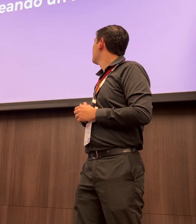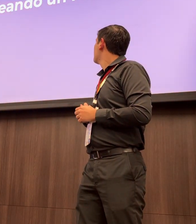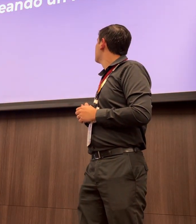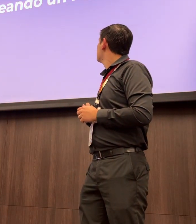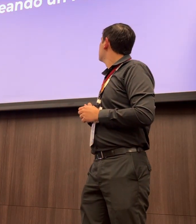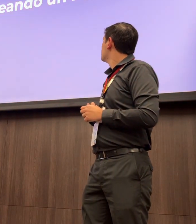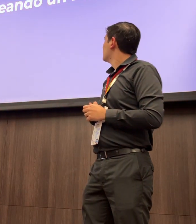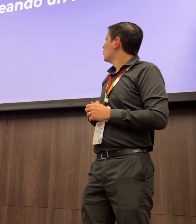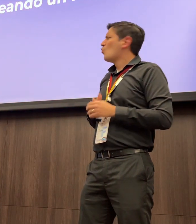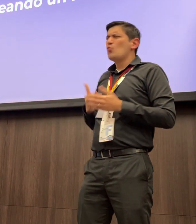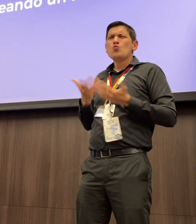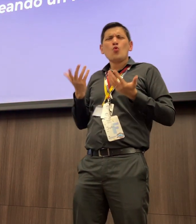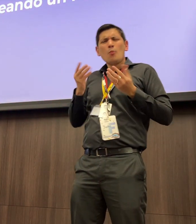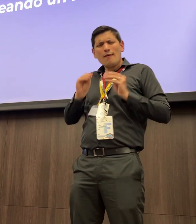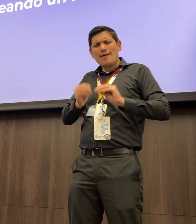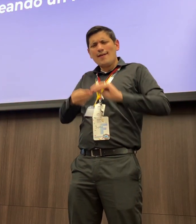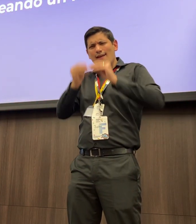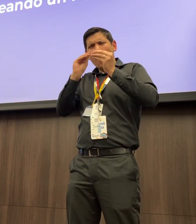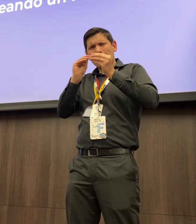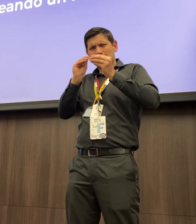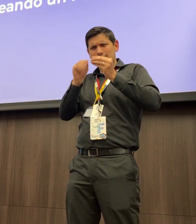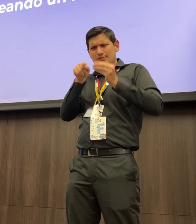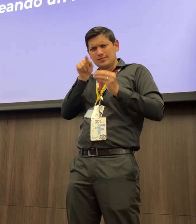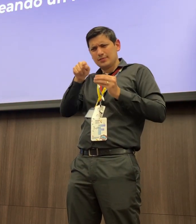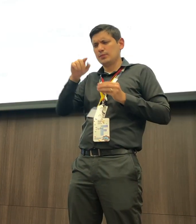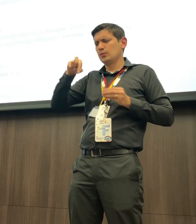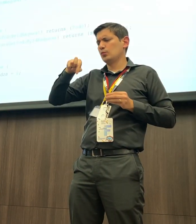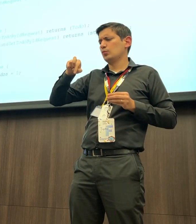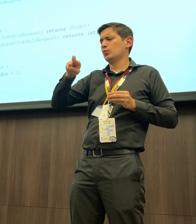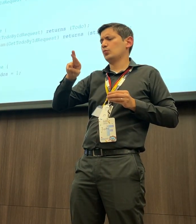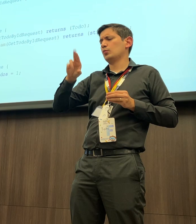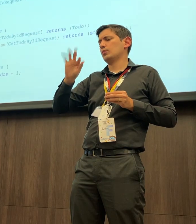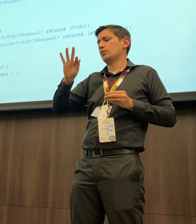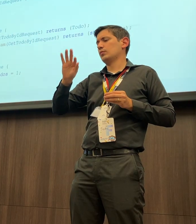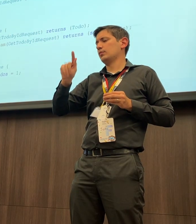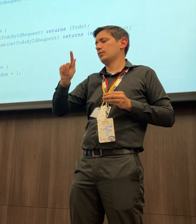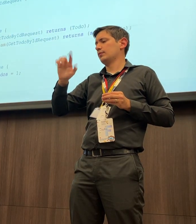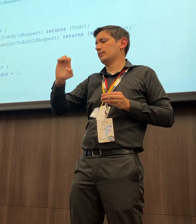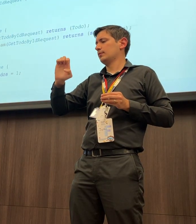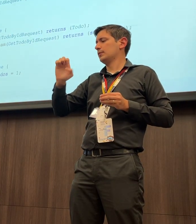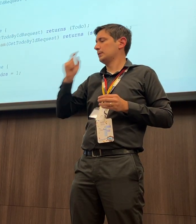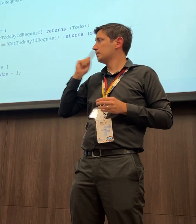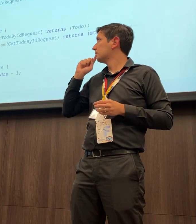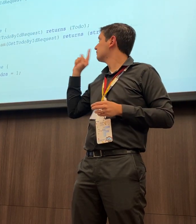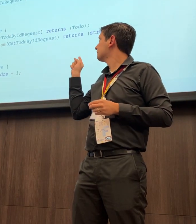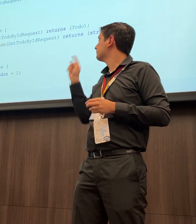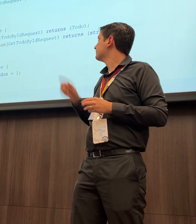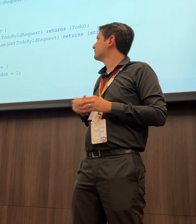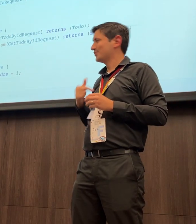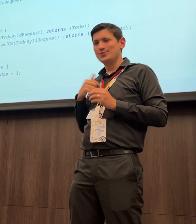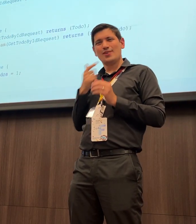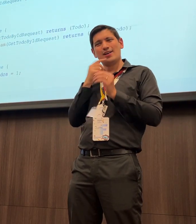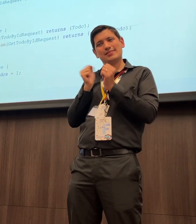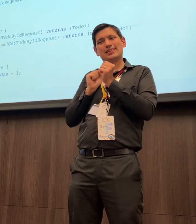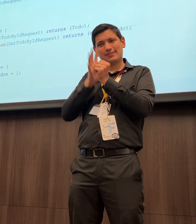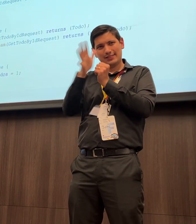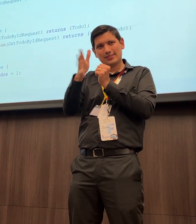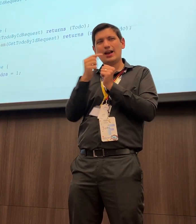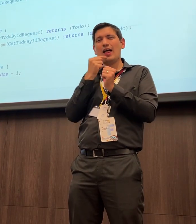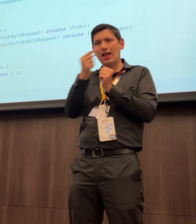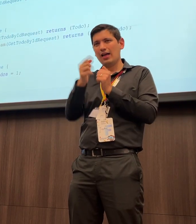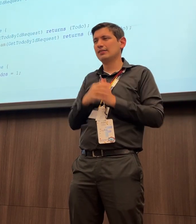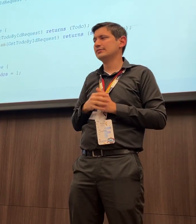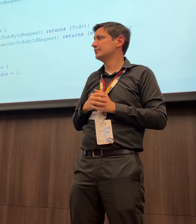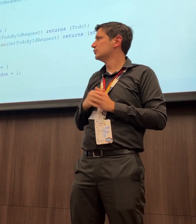Entonces, bueno, ¿cómo hacemos para crear este protofile, ¿no? Si ven acá, es un poco lo que les estaba describiendo. Podemos ver que